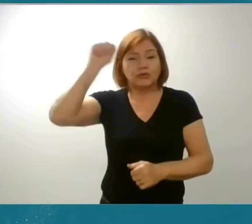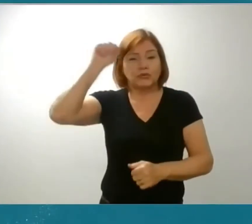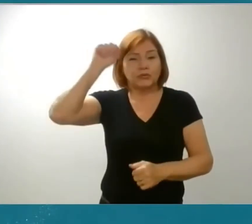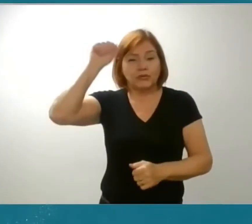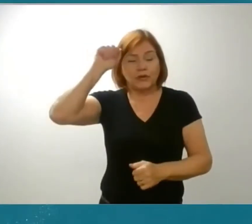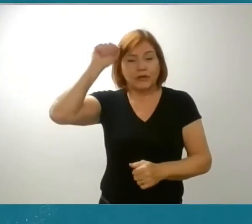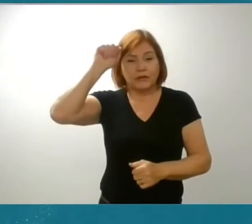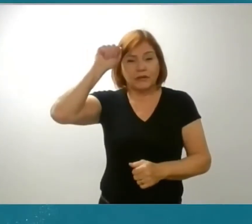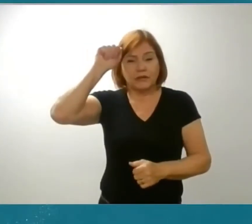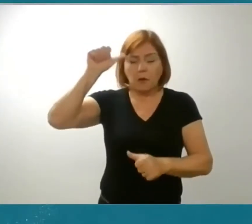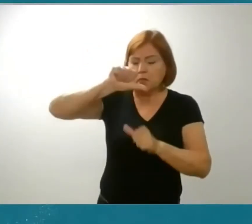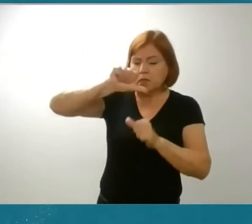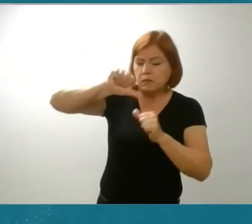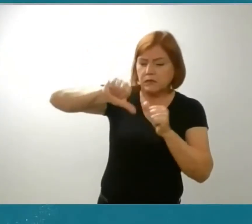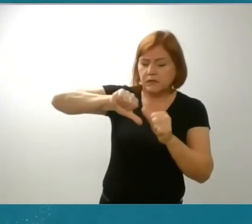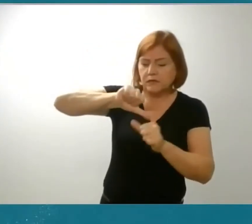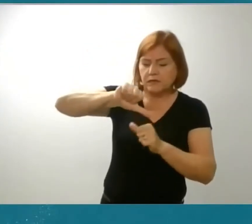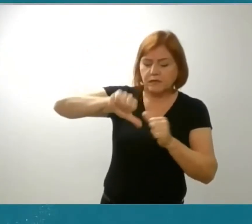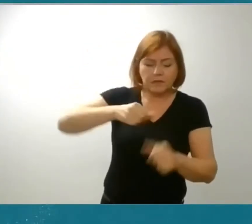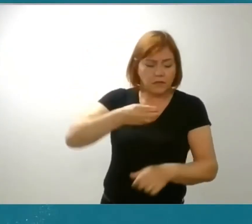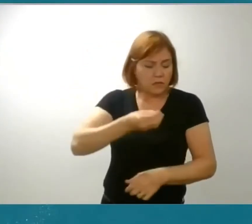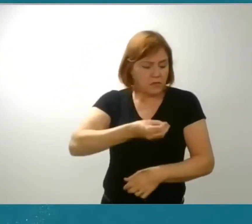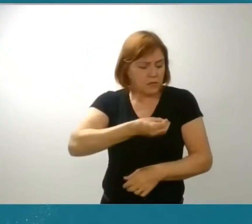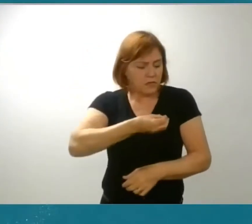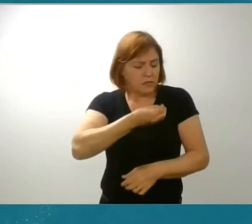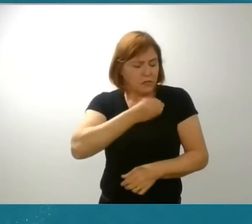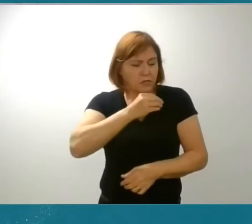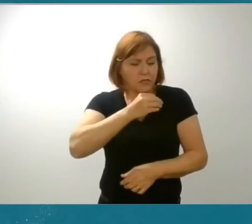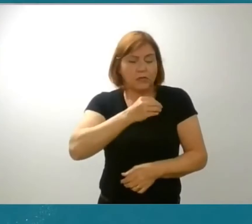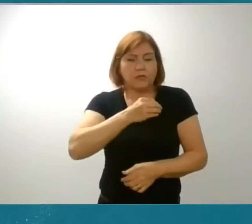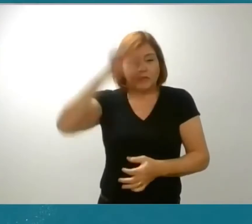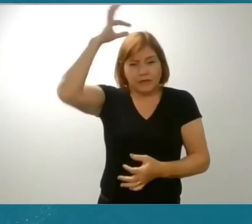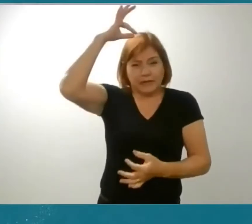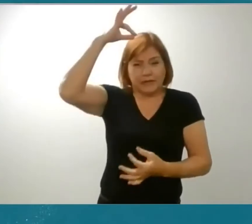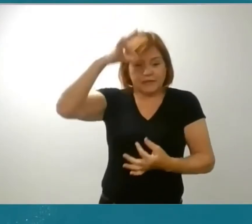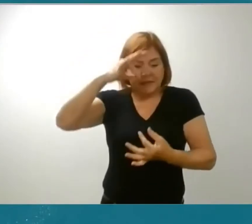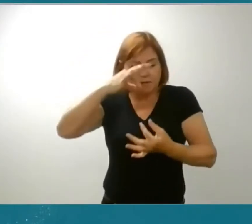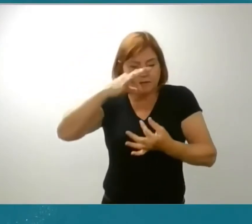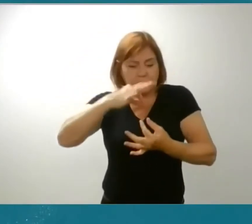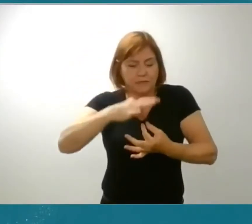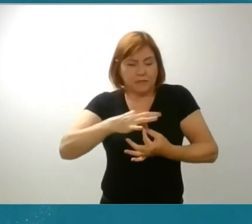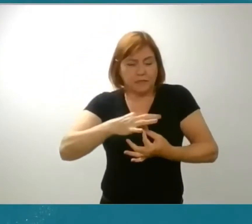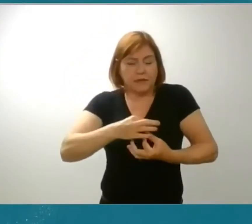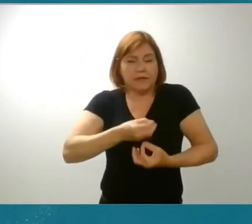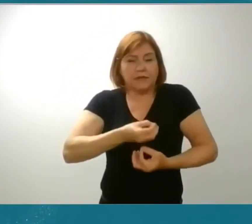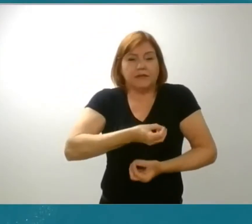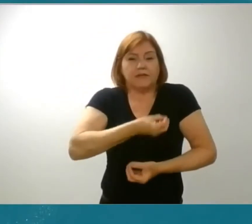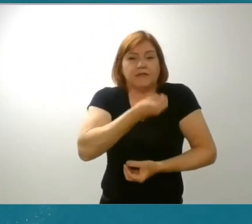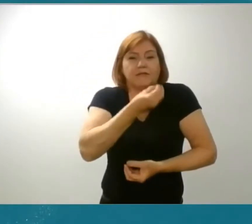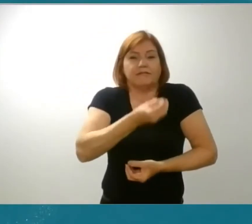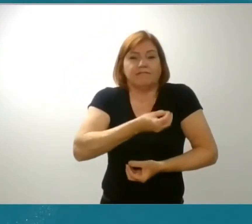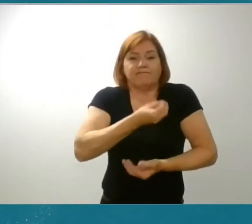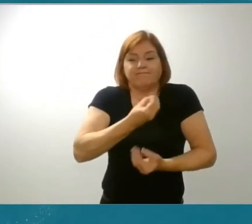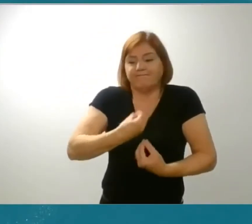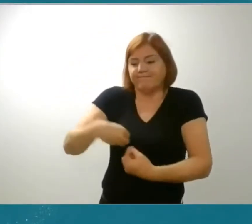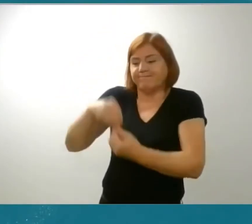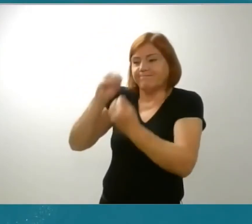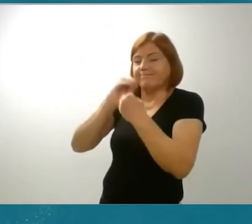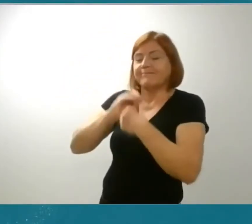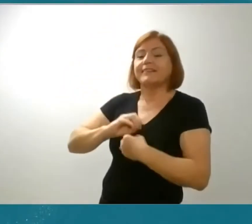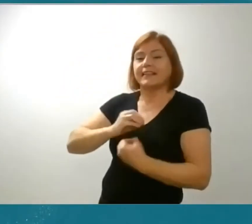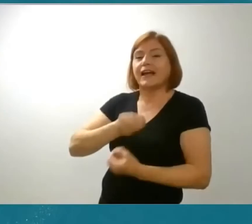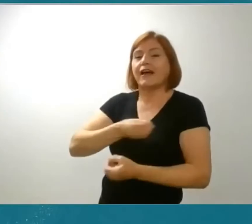para o Pai. Mas quando eu for pela crucificação, pela minha morte e ressurreição, eu